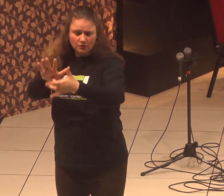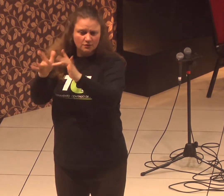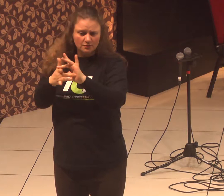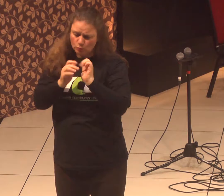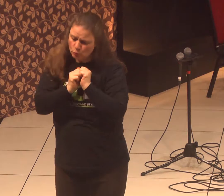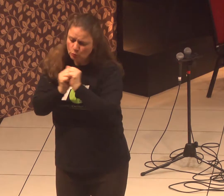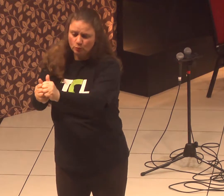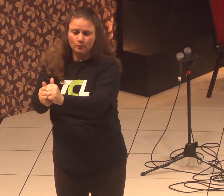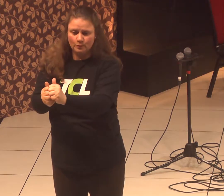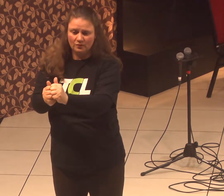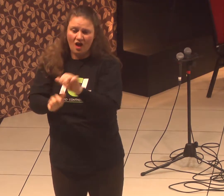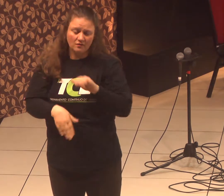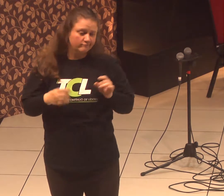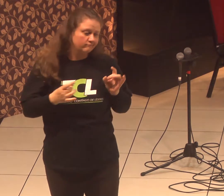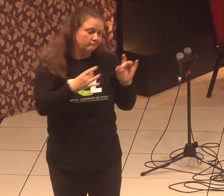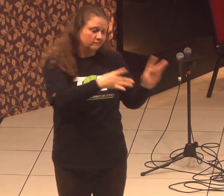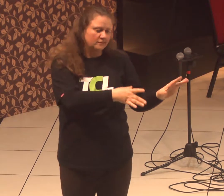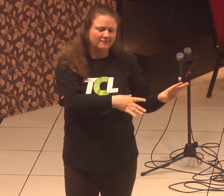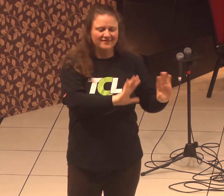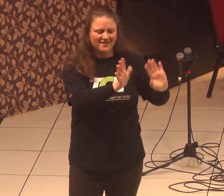A gente as abandona.